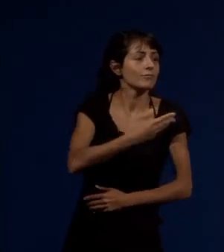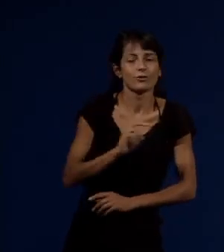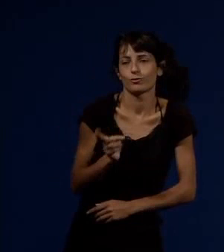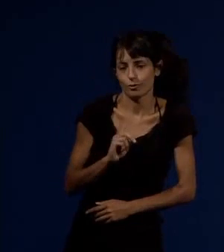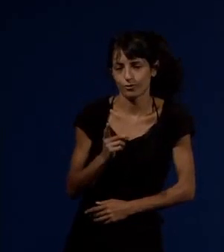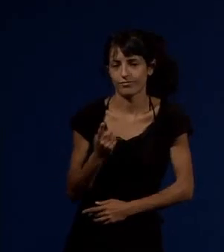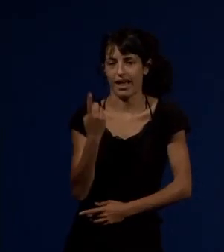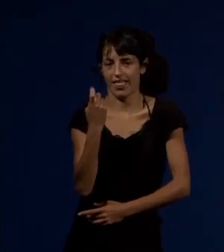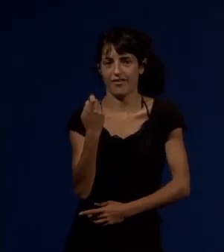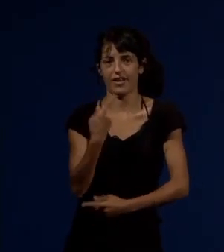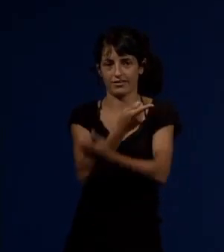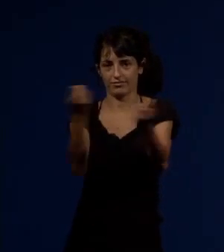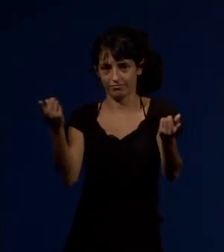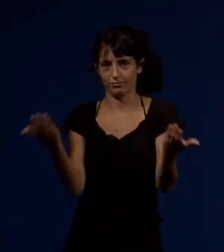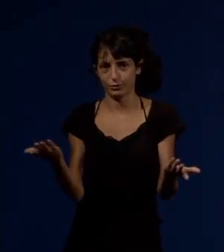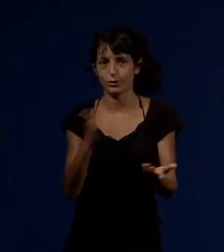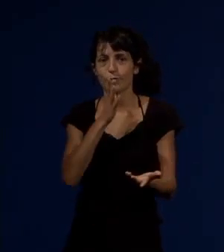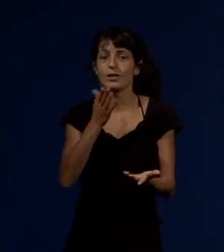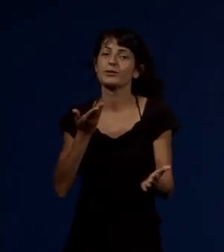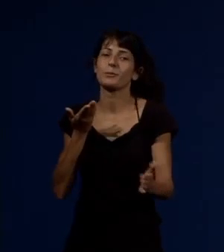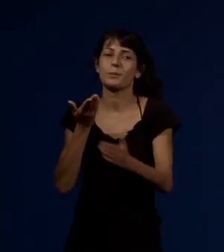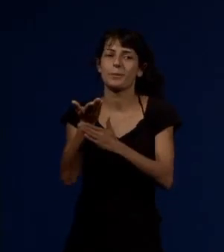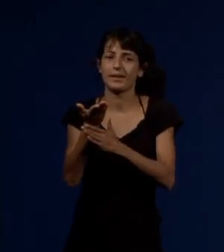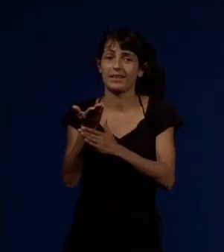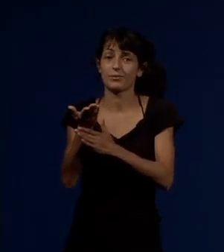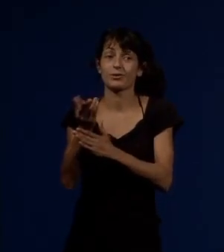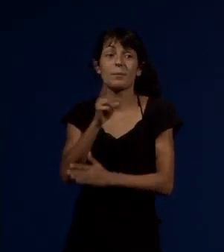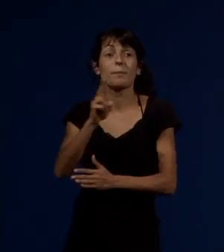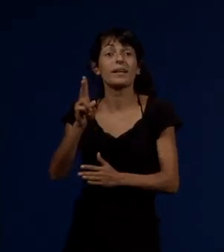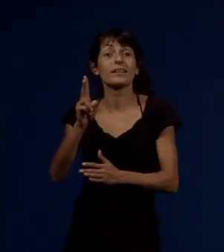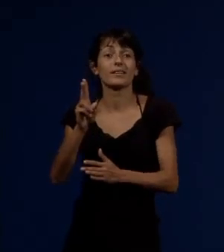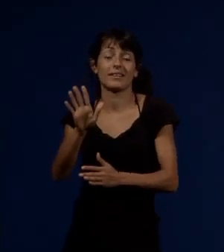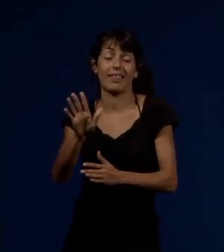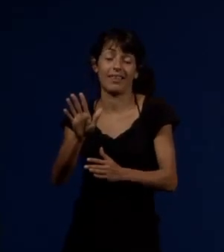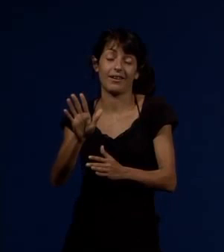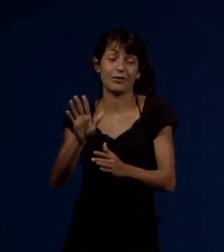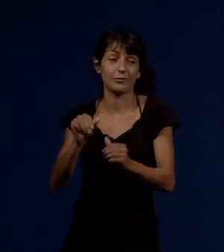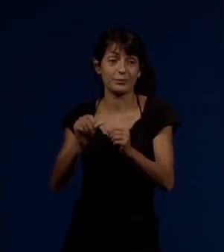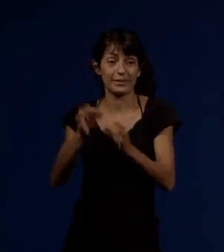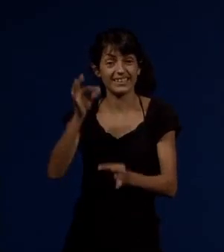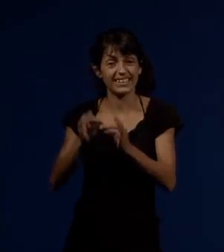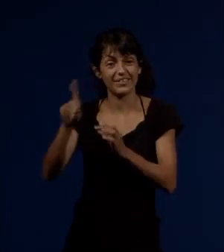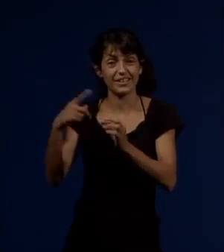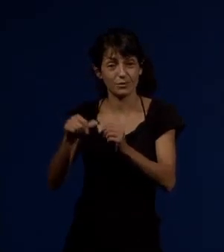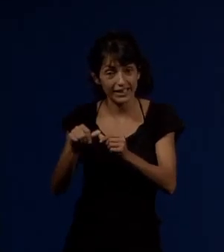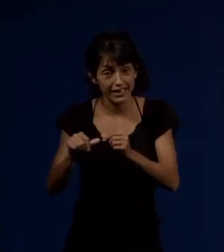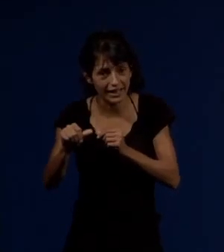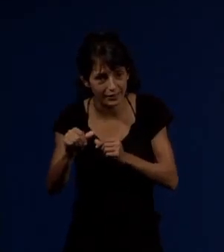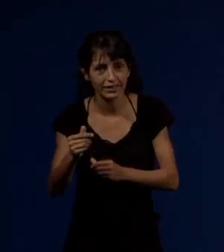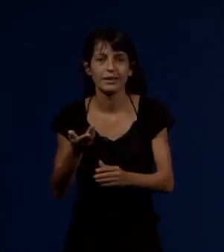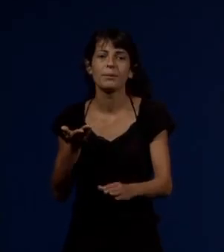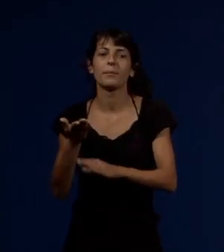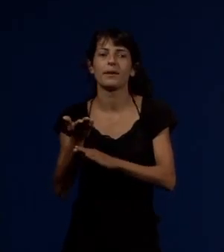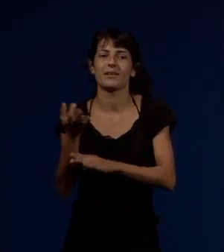vos, as que vides escoitarnos. Por eso vos pedimos que despois do 25, cando teñamos a posibilidade dun goberno xusto, con Luis